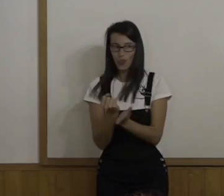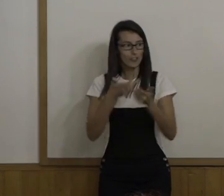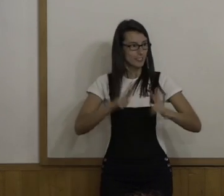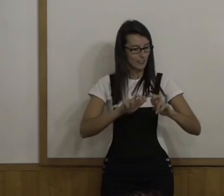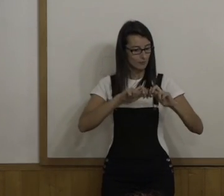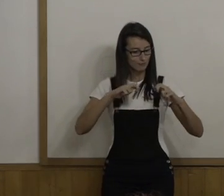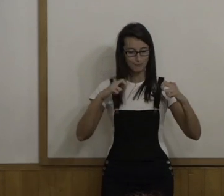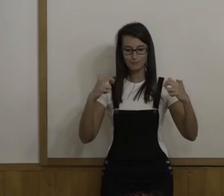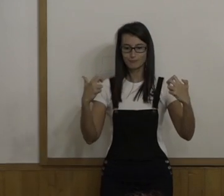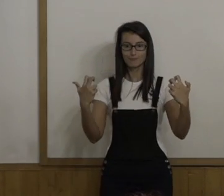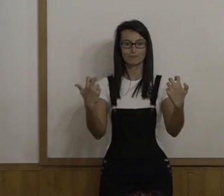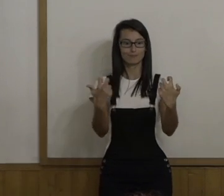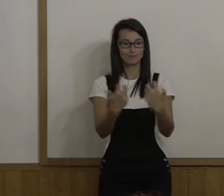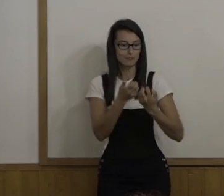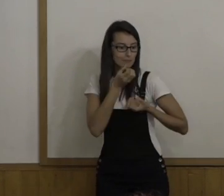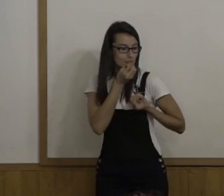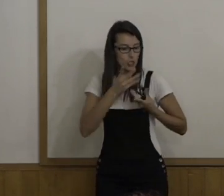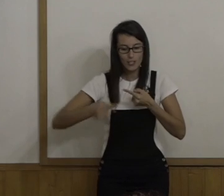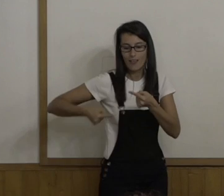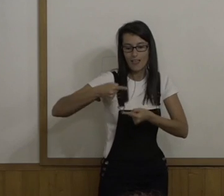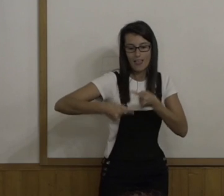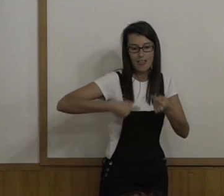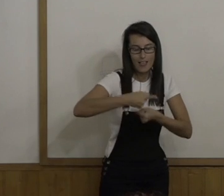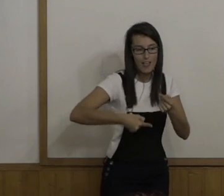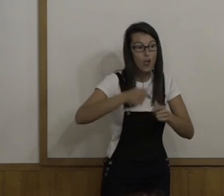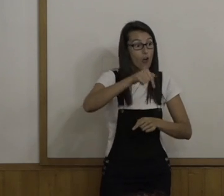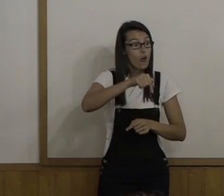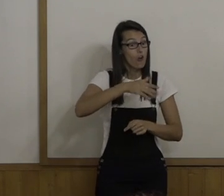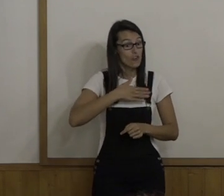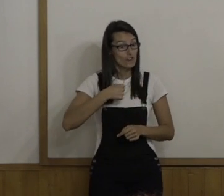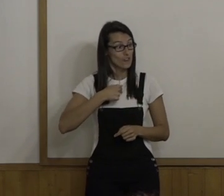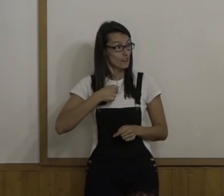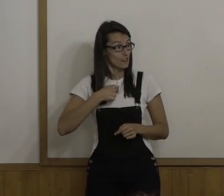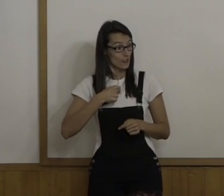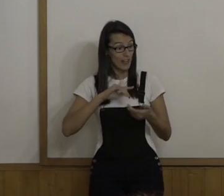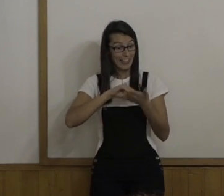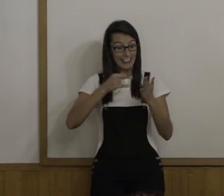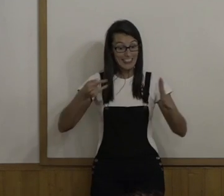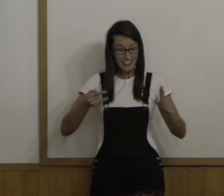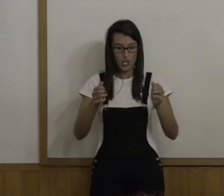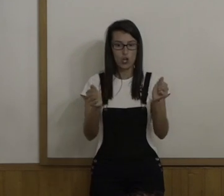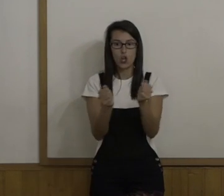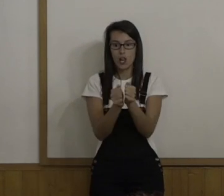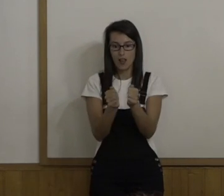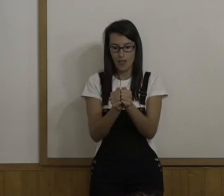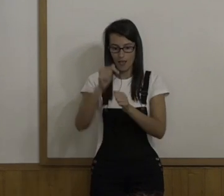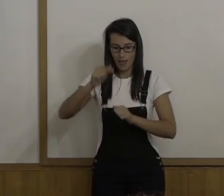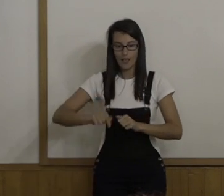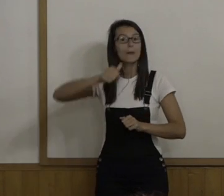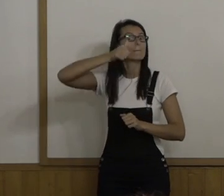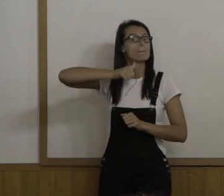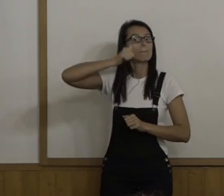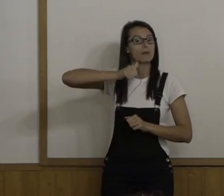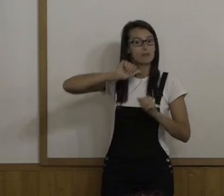historias de unos a otros. Yo hoy tengo el placer de hablar, de empezar esta Tecnolareira, aquí en Piedrafita do Cebreiro. Yo